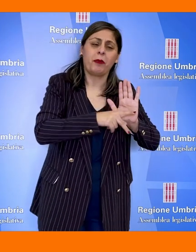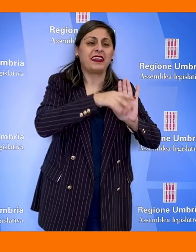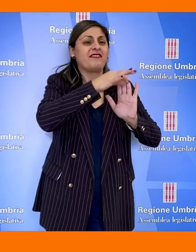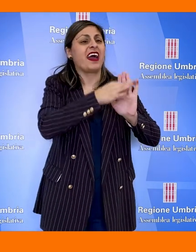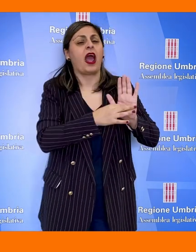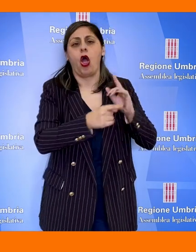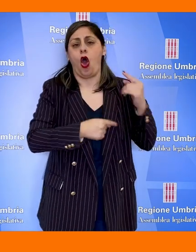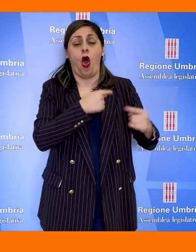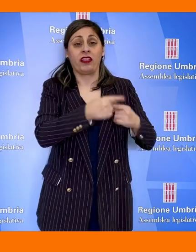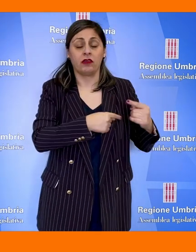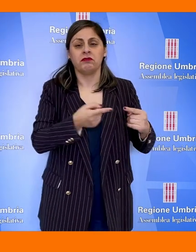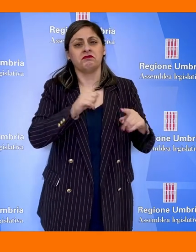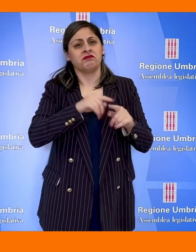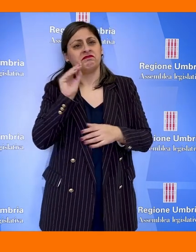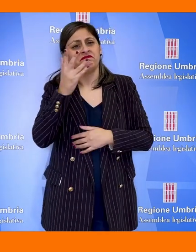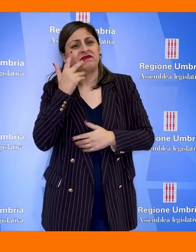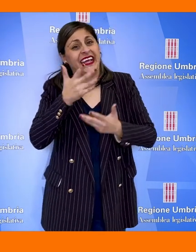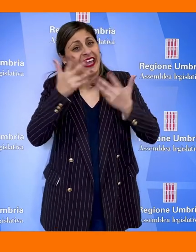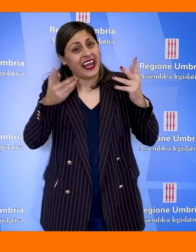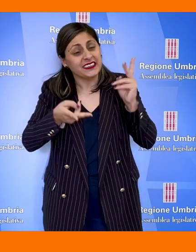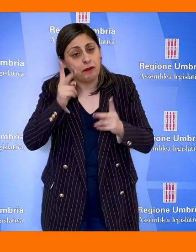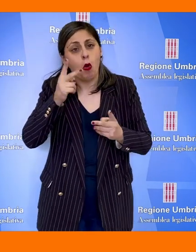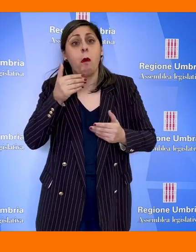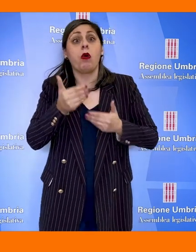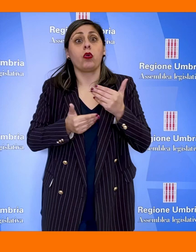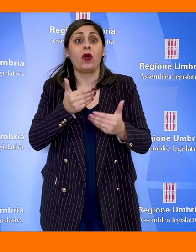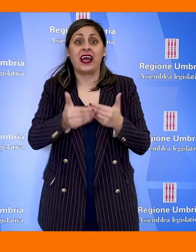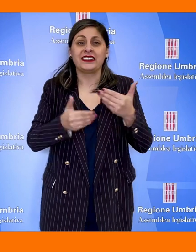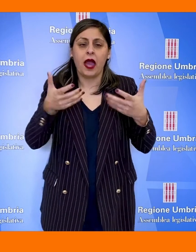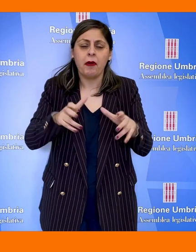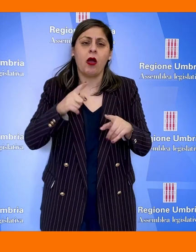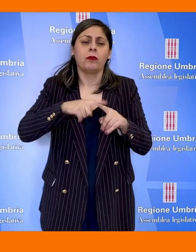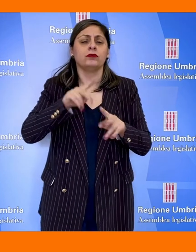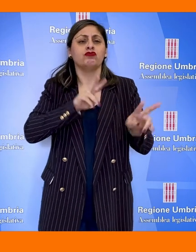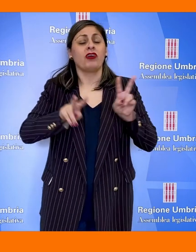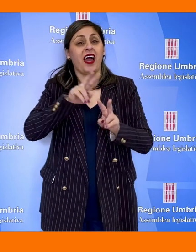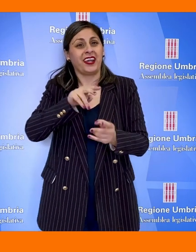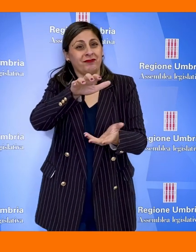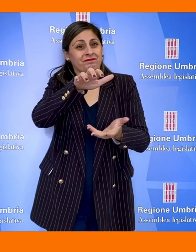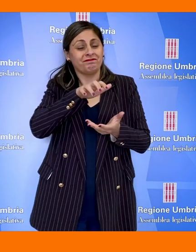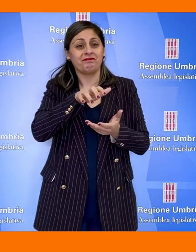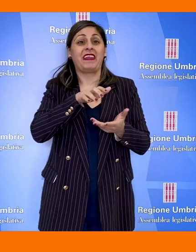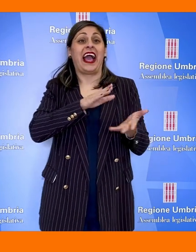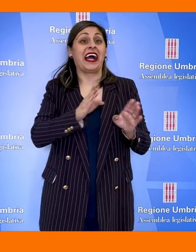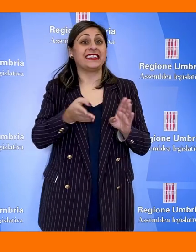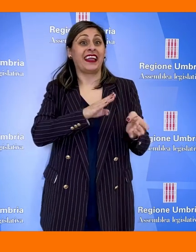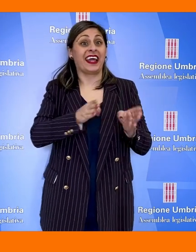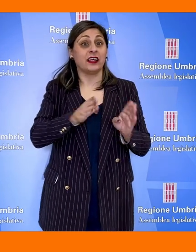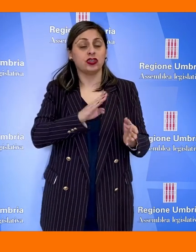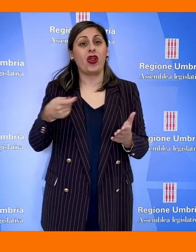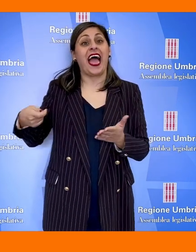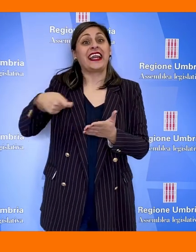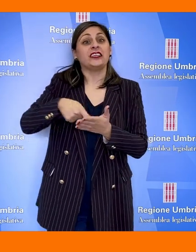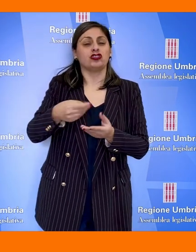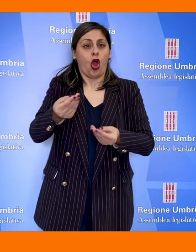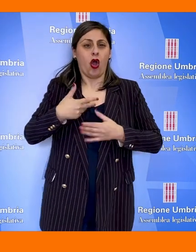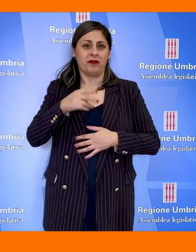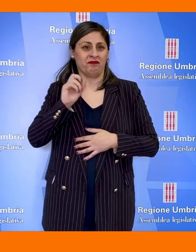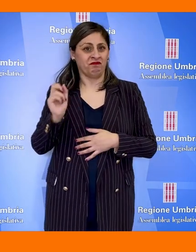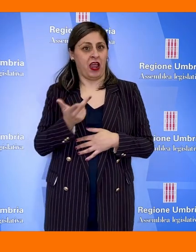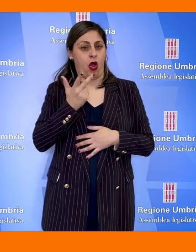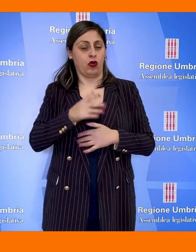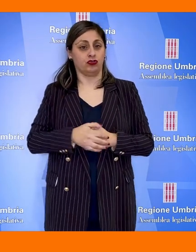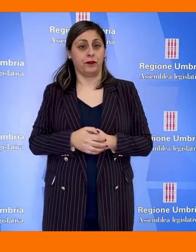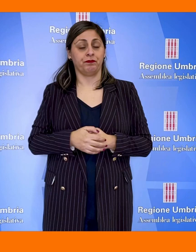rispettarle pienamente. Hanno chiesto anche più chiarezza, minore burocrazia e maggiore celerità rispetto all'erogazione di cassa integrazione